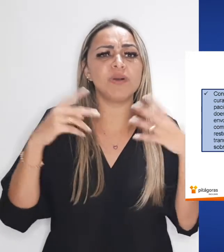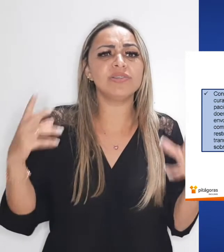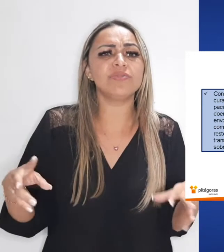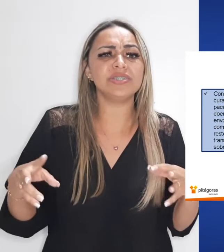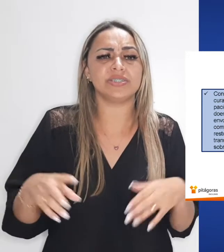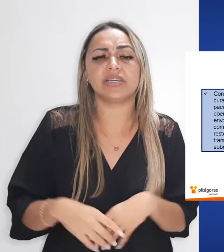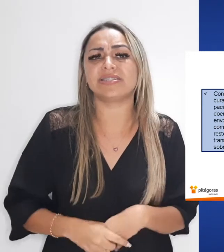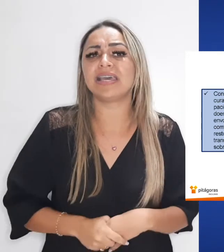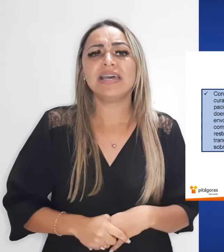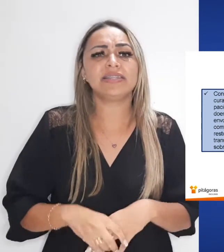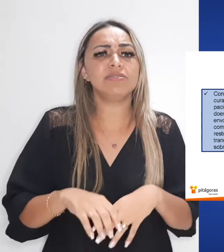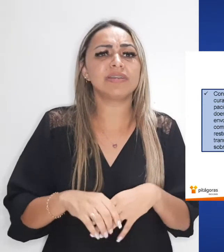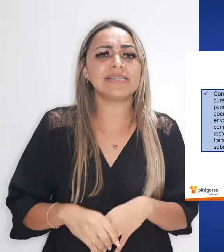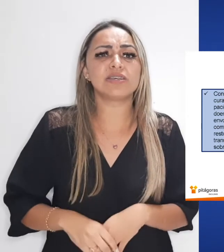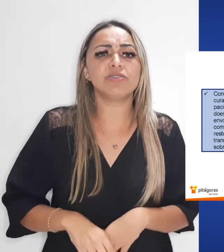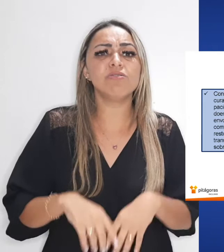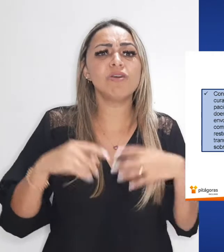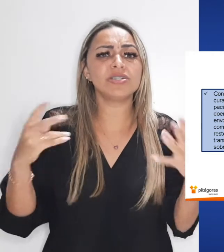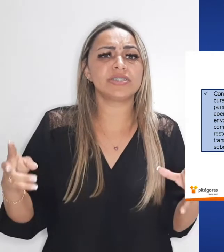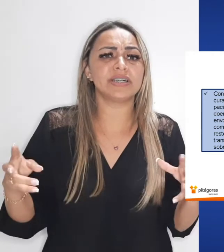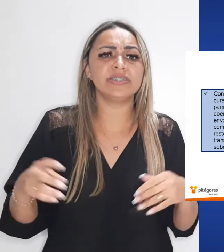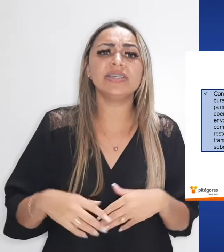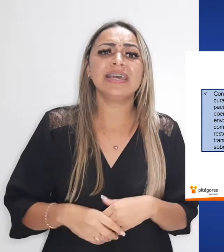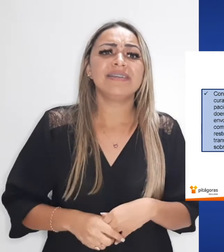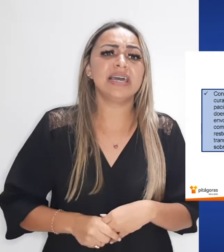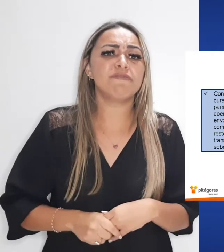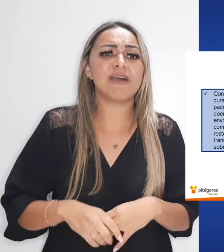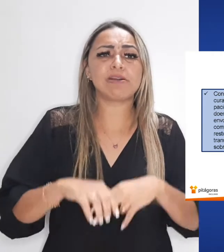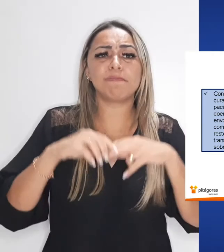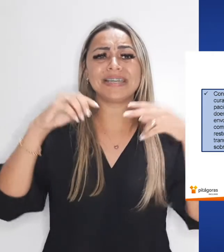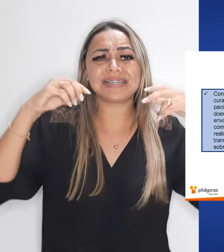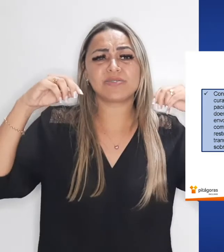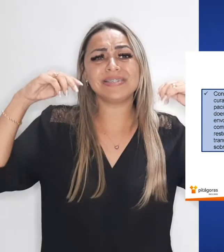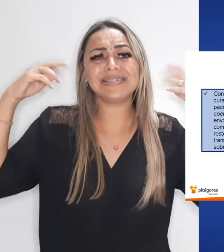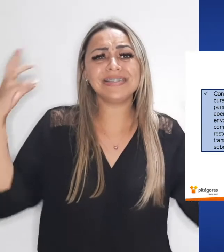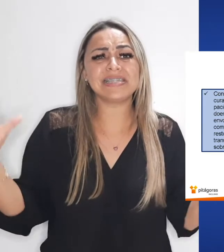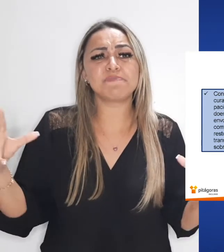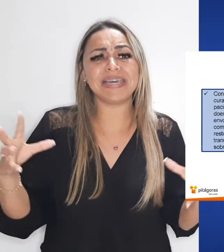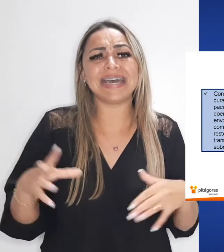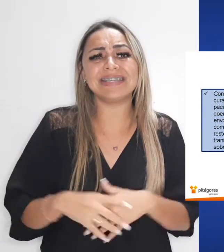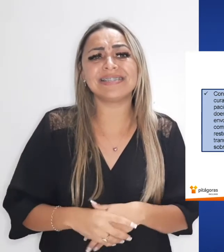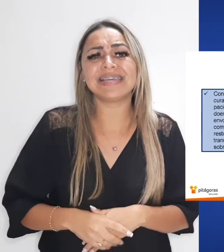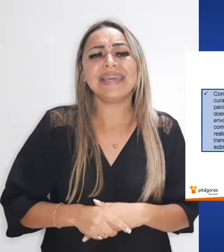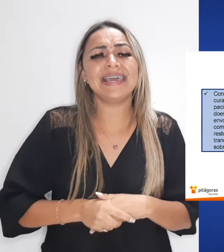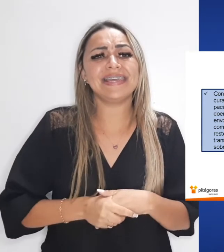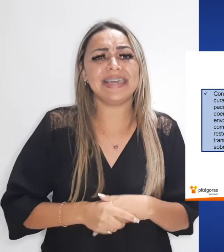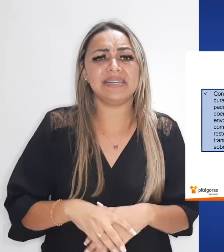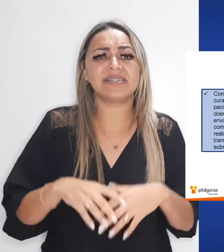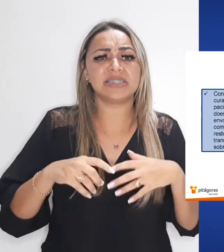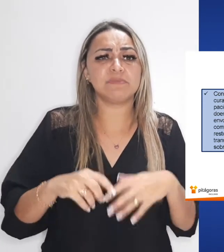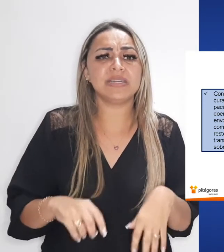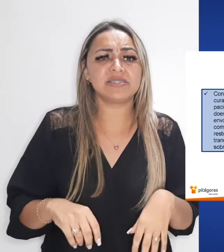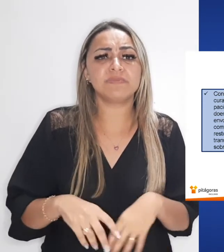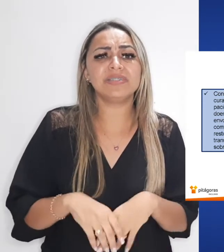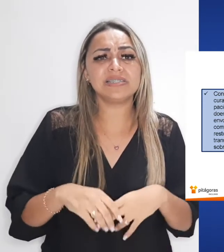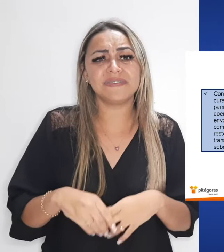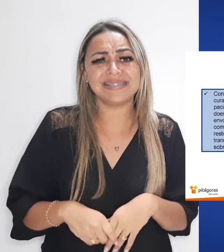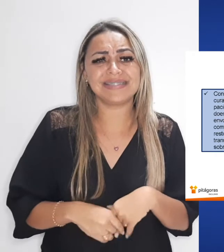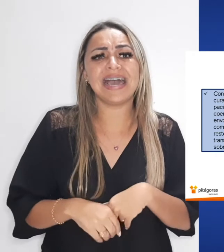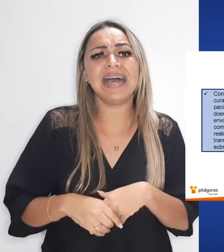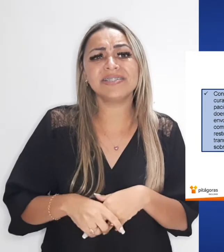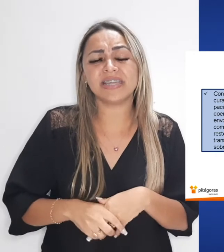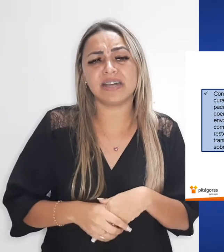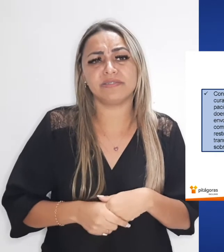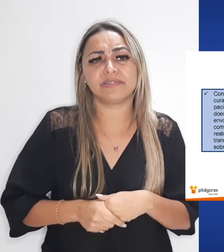vezes oportunistas. Tem duração não constante, levam a complicações inesperadas e requerem tratamentos muitas